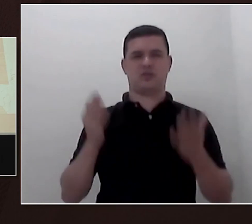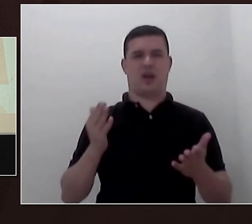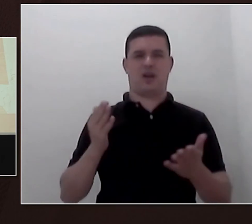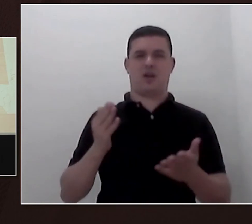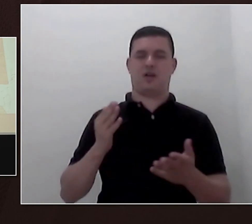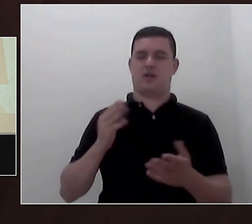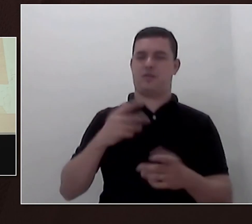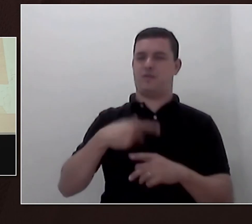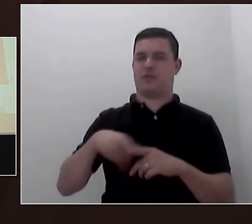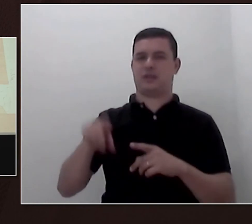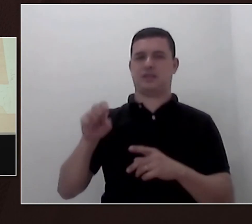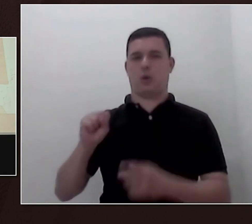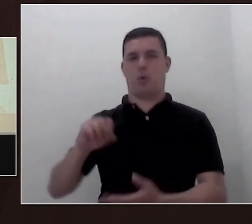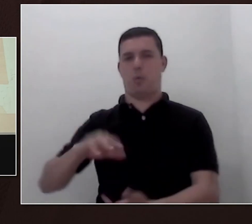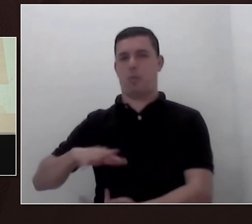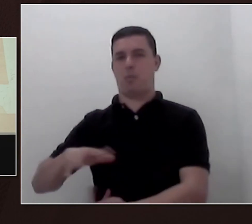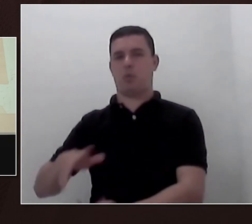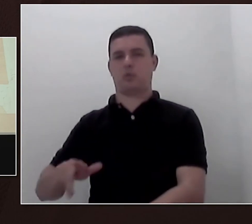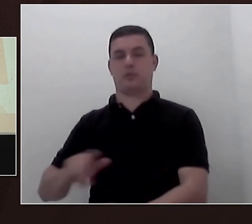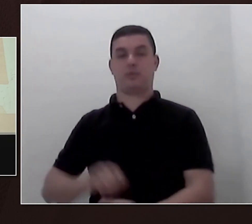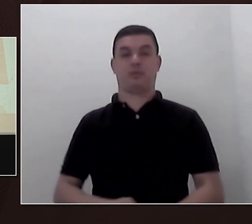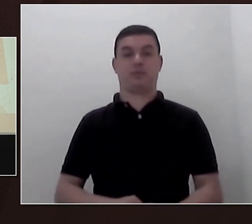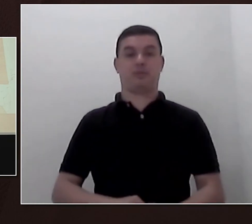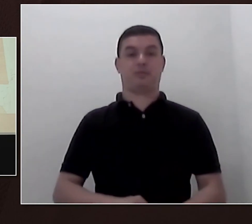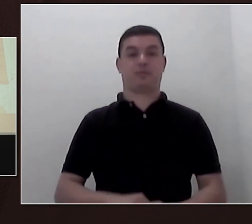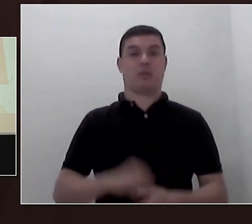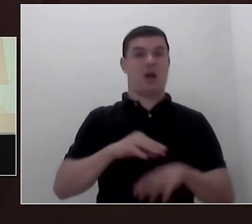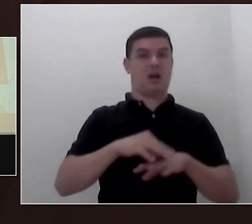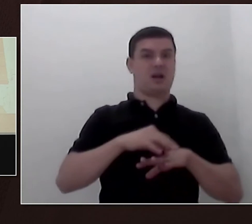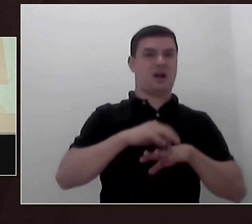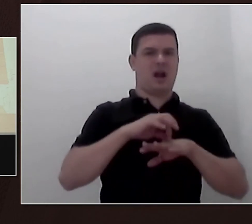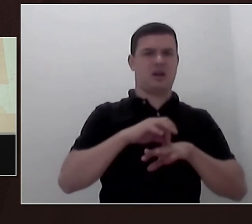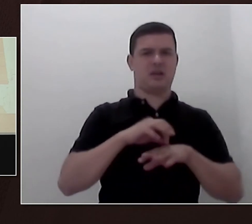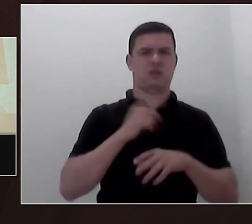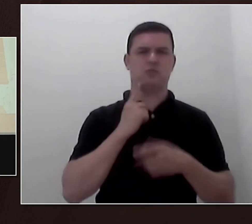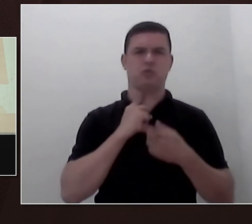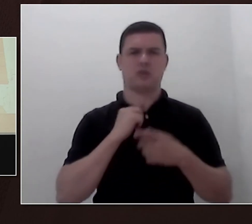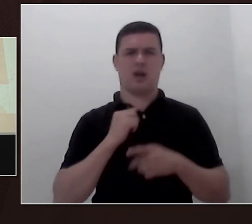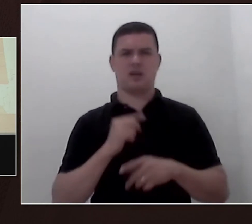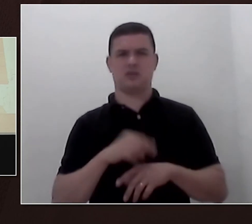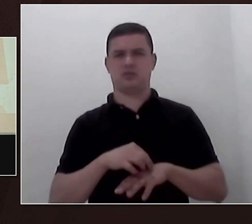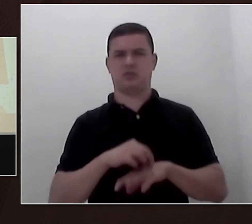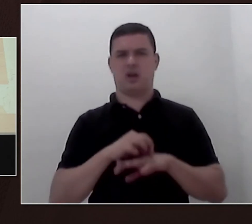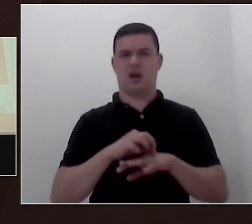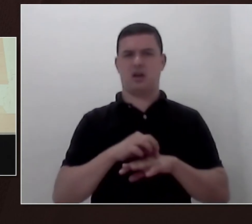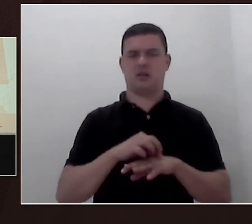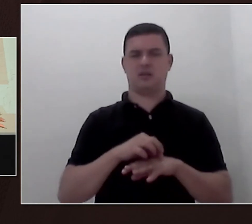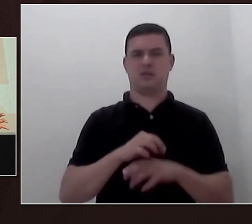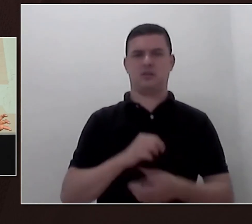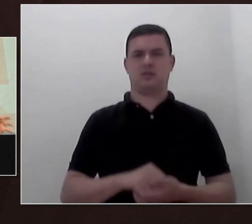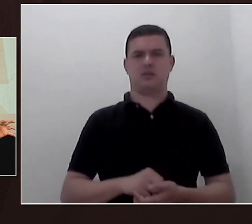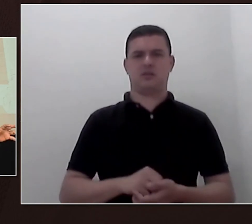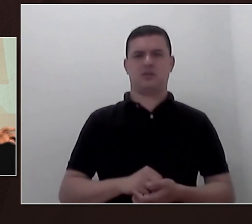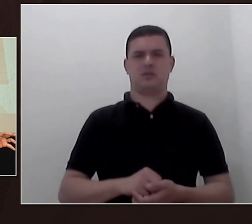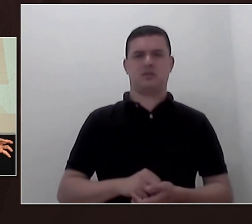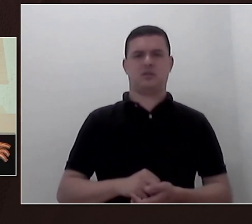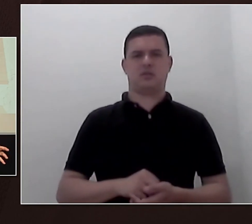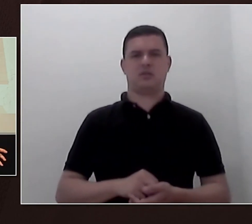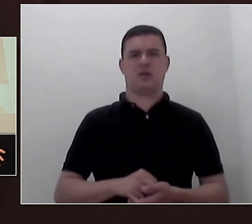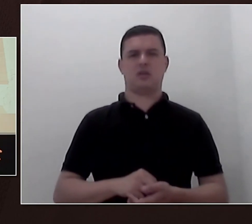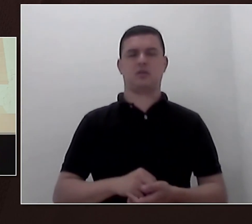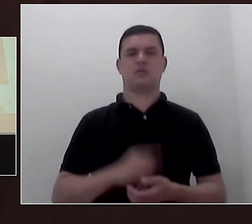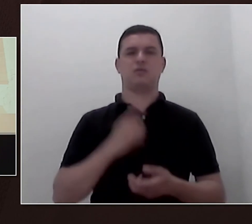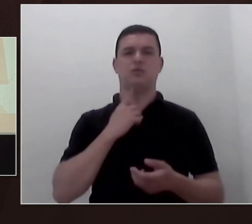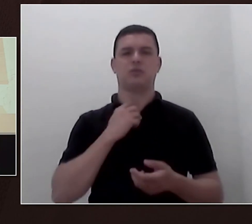A concupiscência da carne, ele vem com os desejos ardentes da carne. Irmãos, hoje